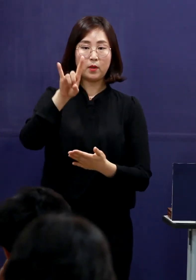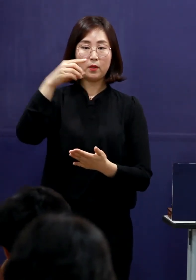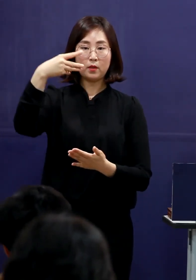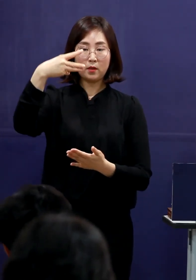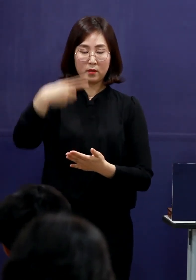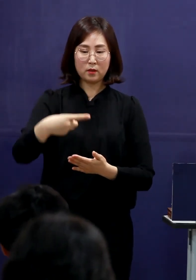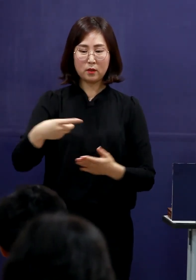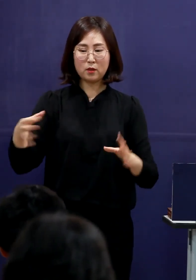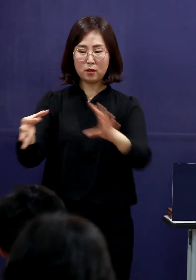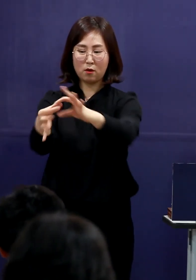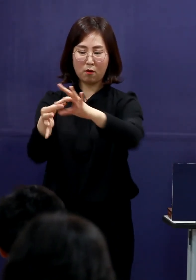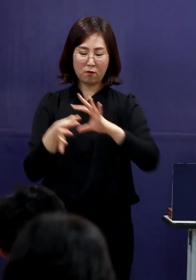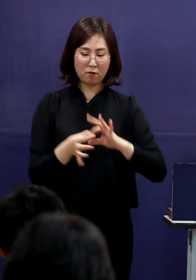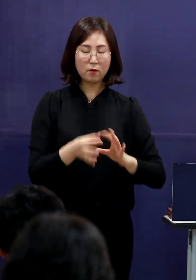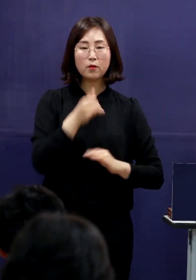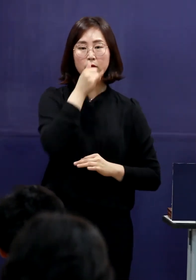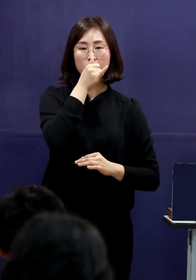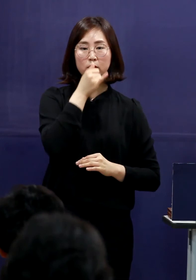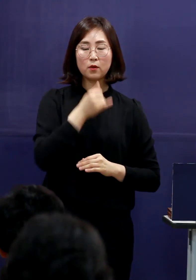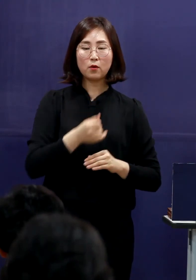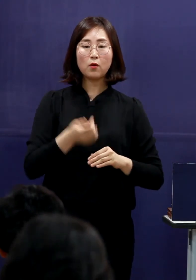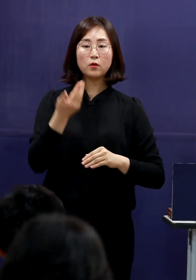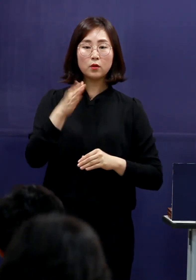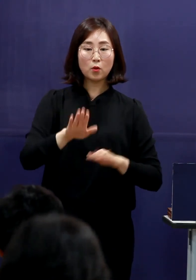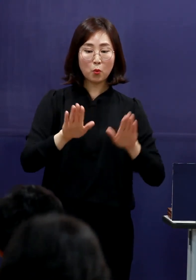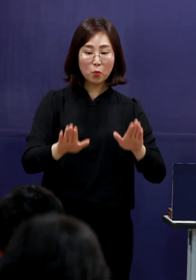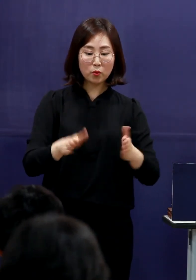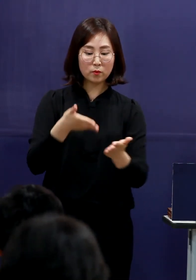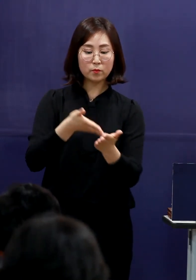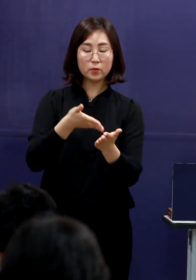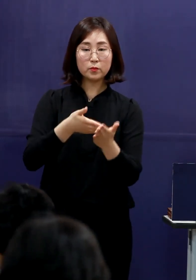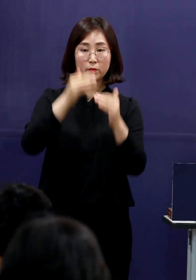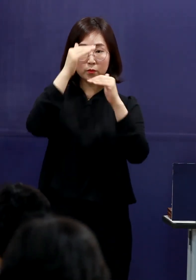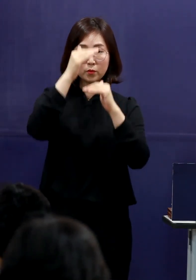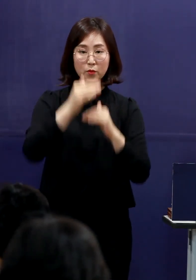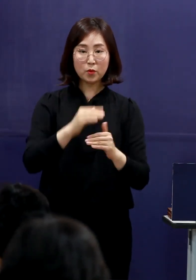있더라고요. 근데 지금 오늘 말씀하셨는데 브리핑에서는